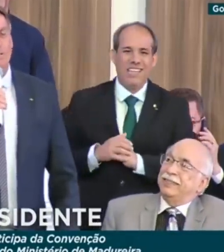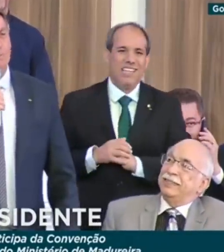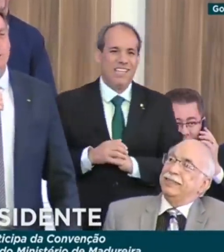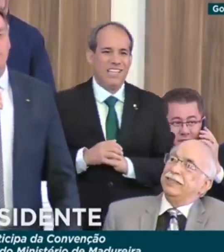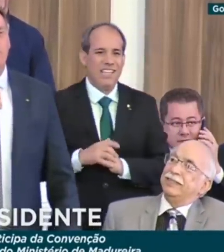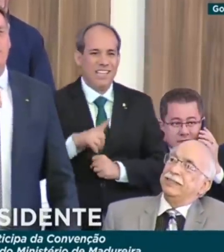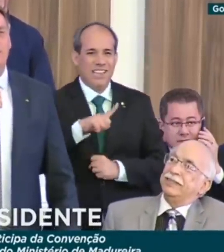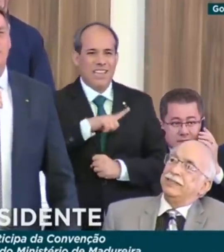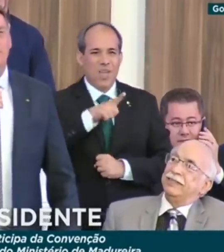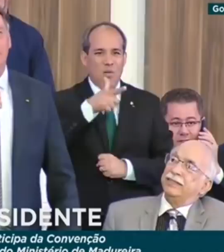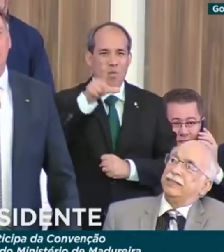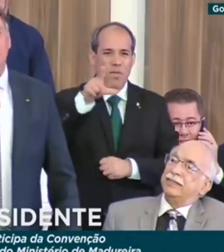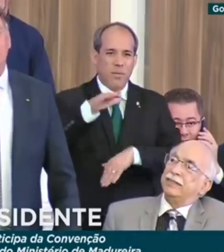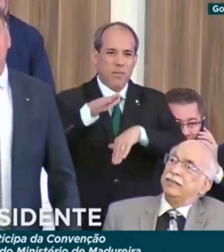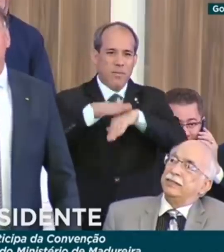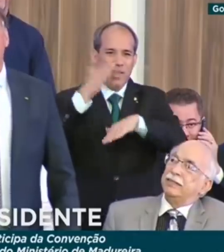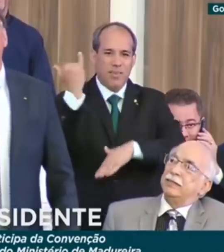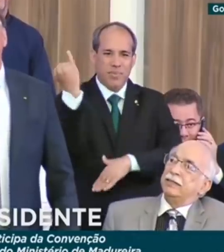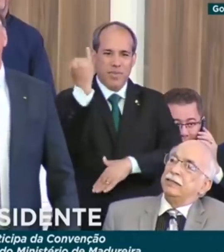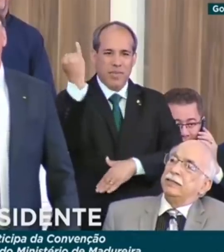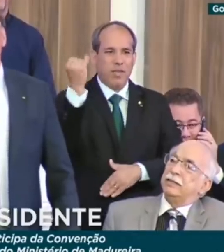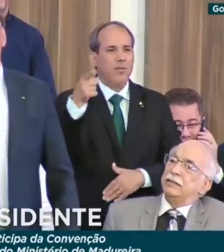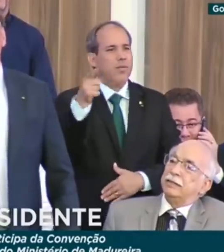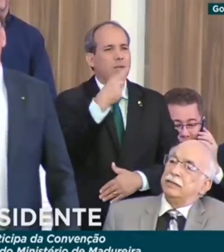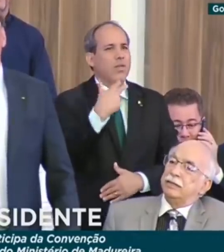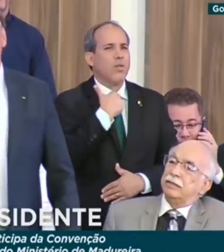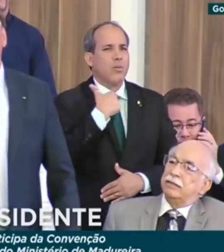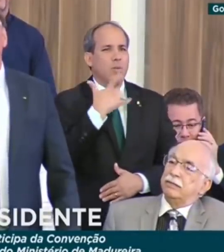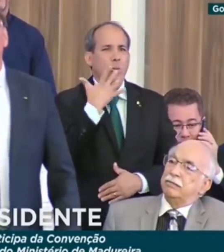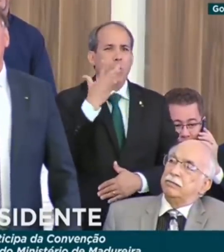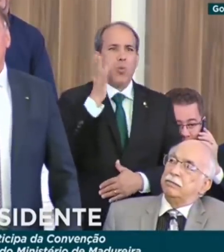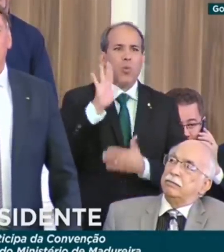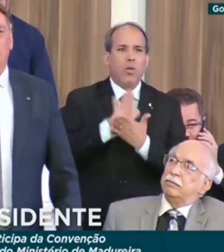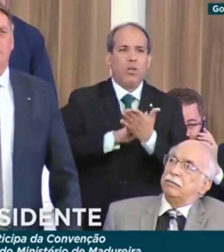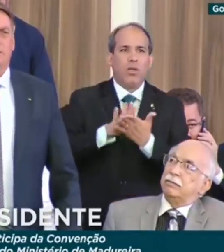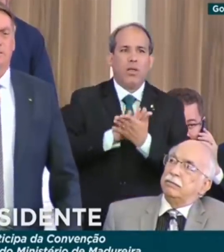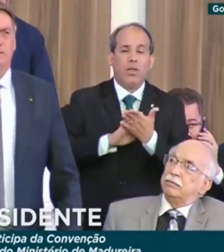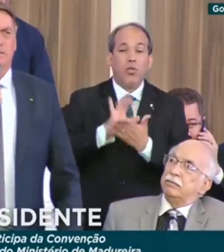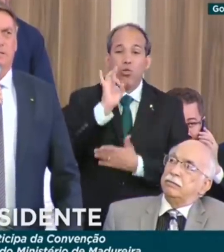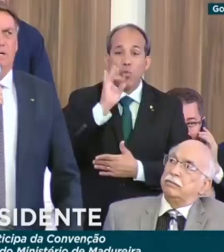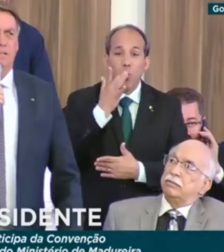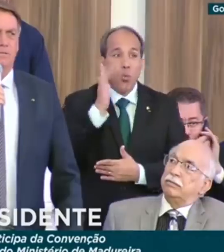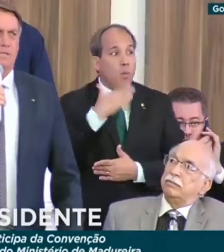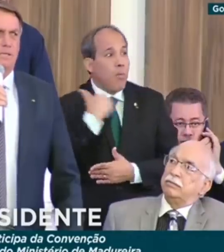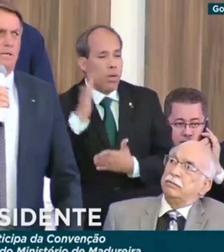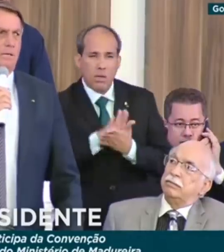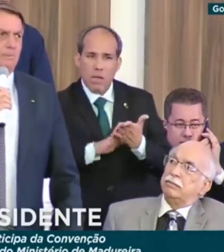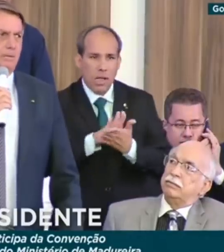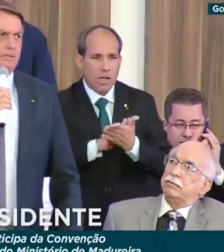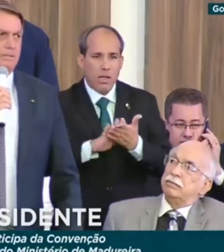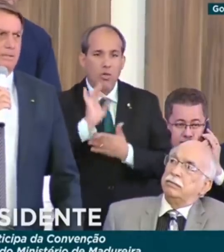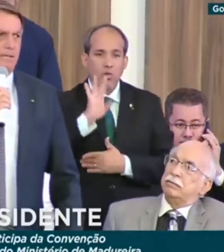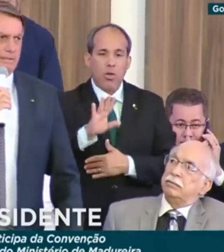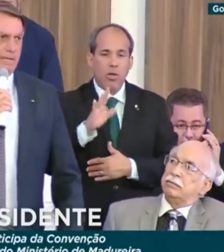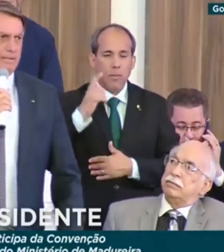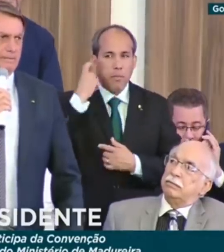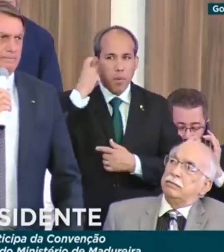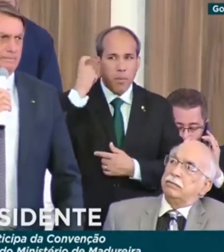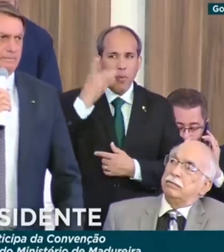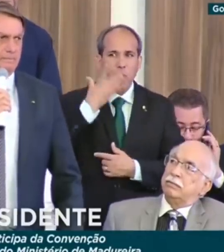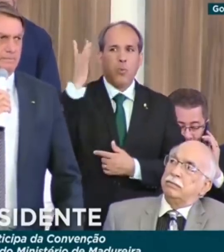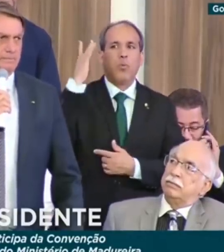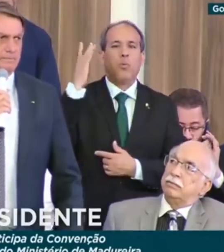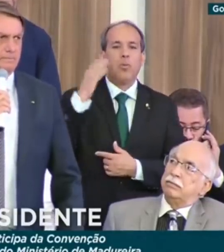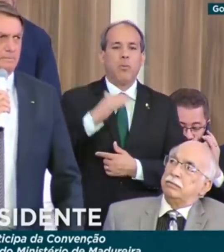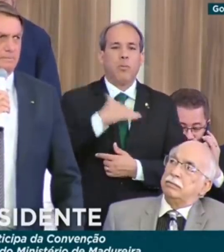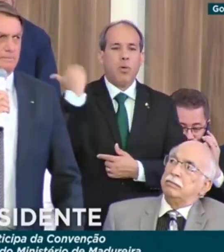Aquela outra muito importante. Nada temeis, nem mesmo a morte, a não ser a morte eterna.